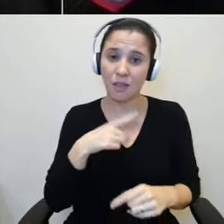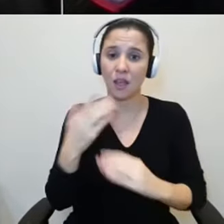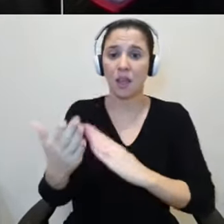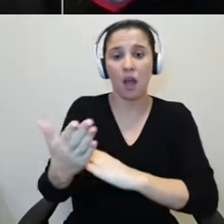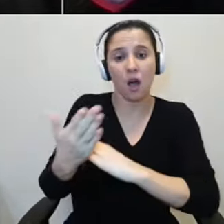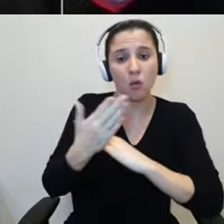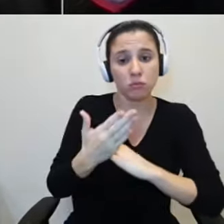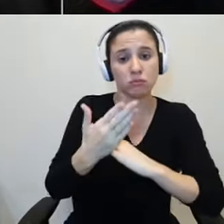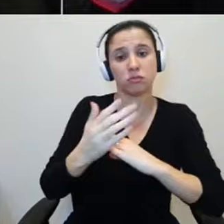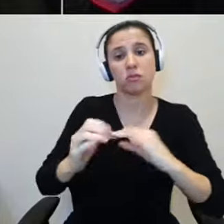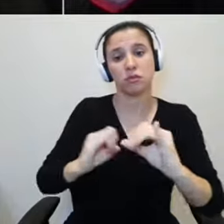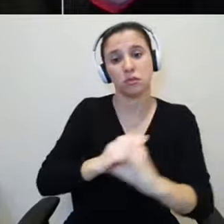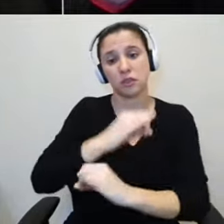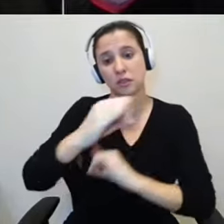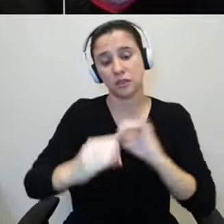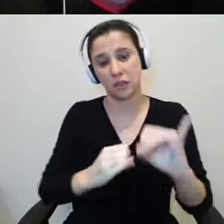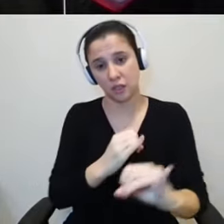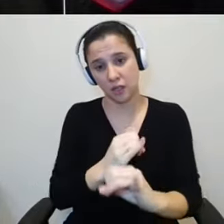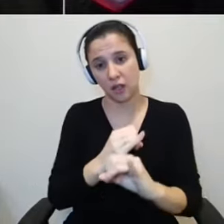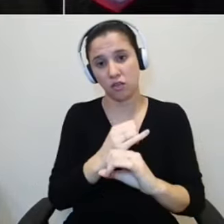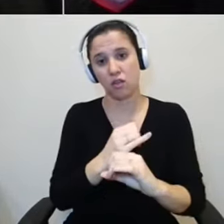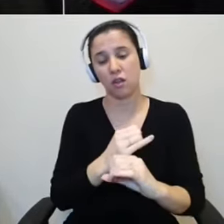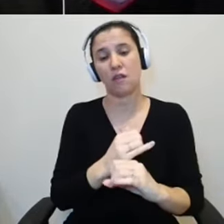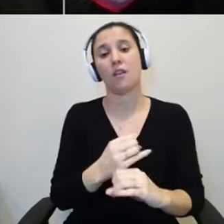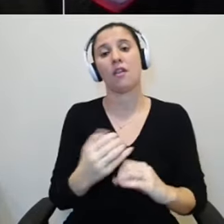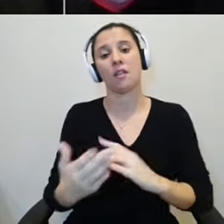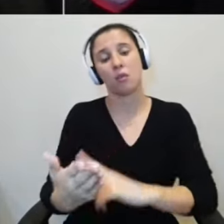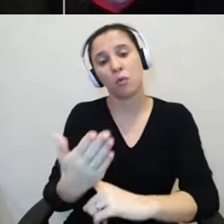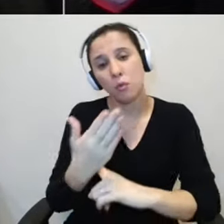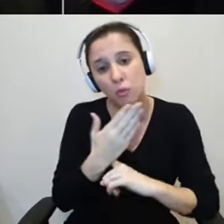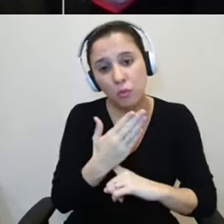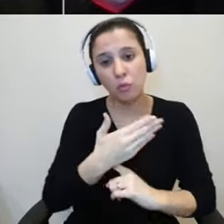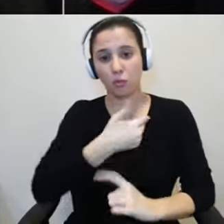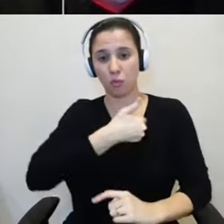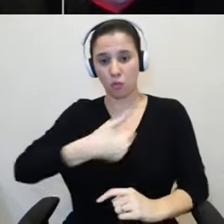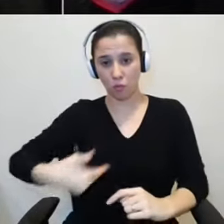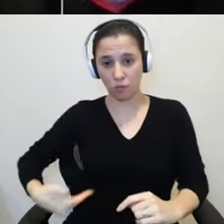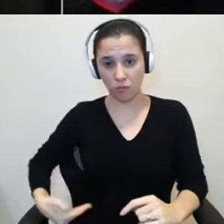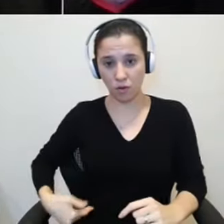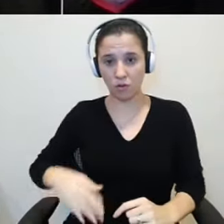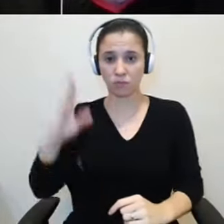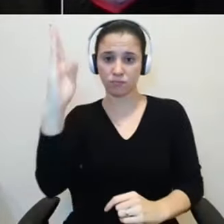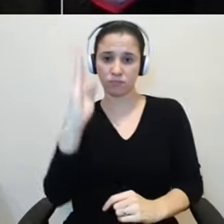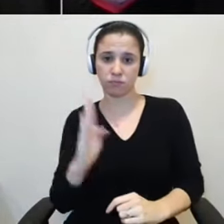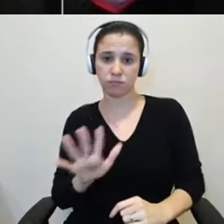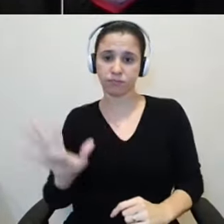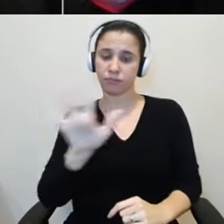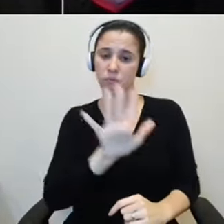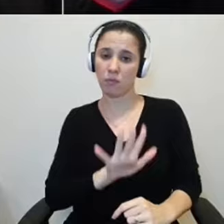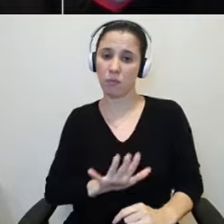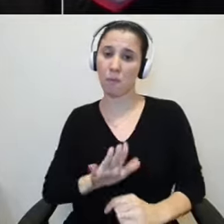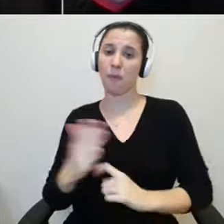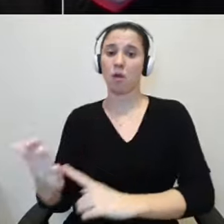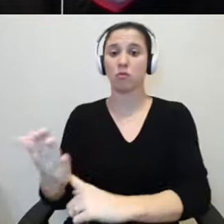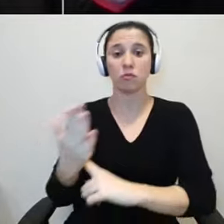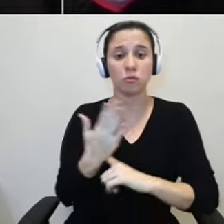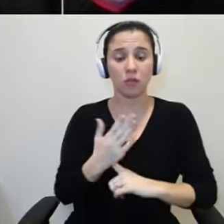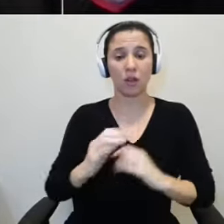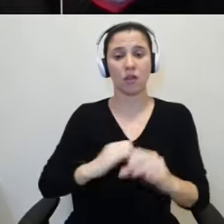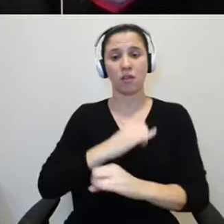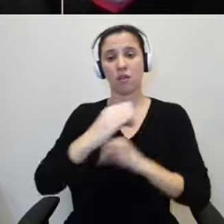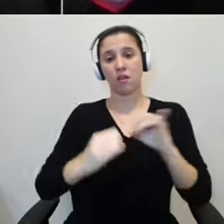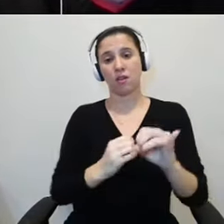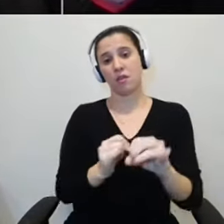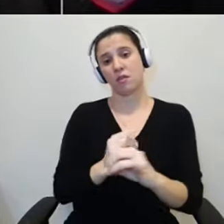governo federal para viabilizar a internet gratuita aí para os estudantes dos institutos federais que estão em